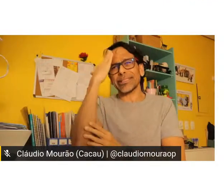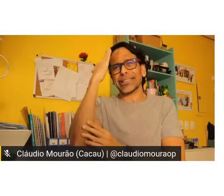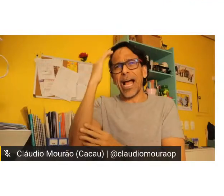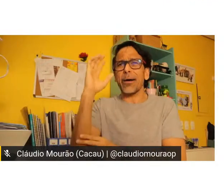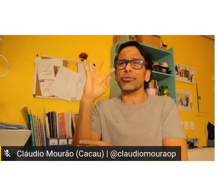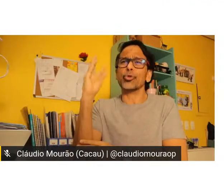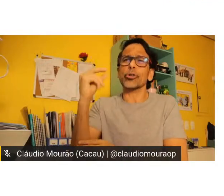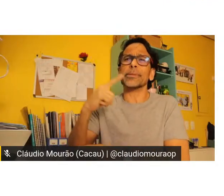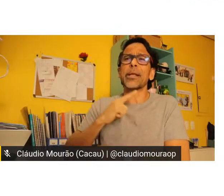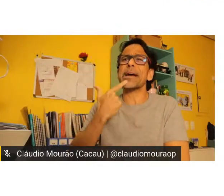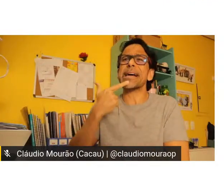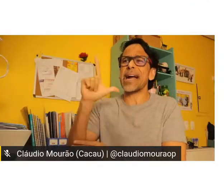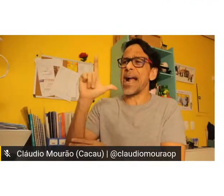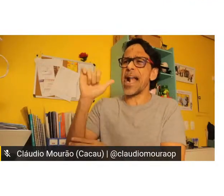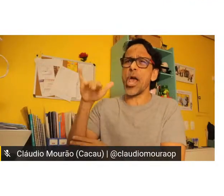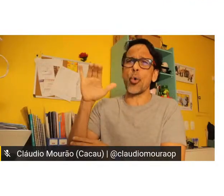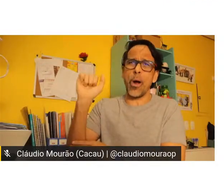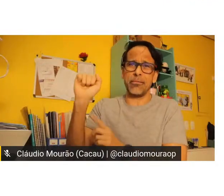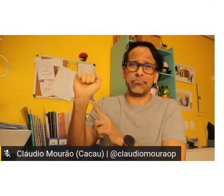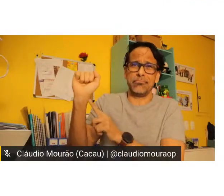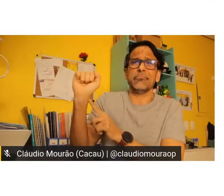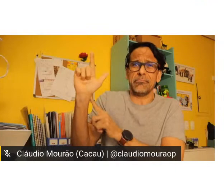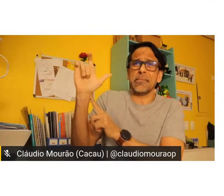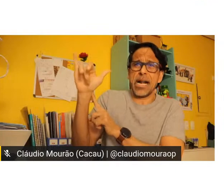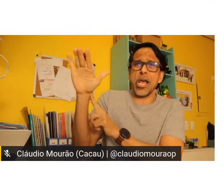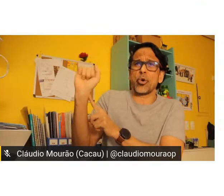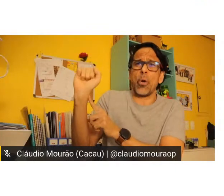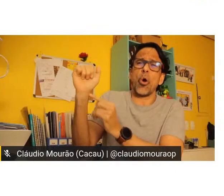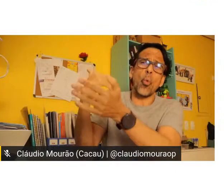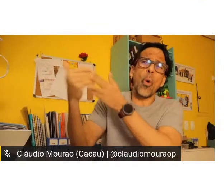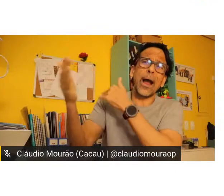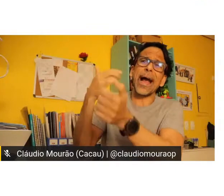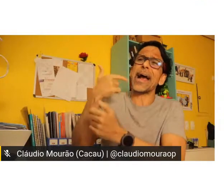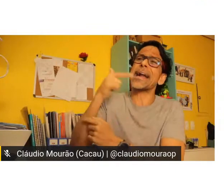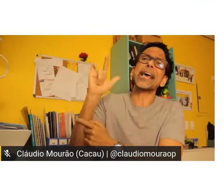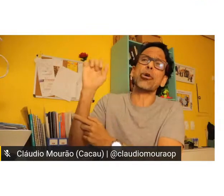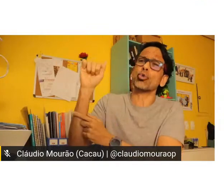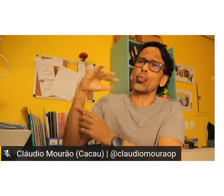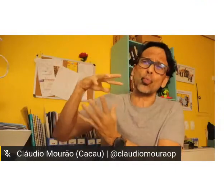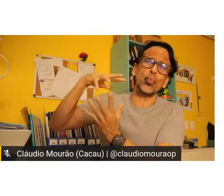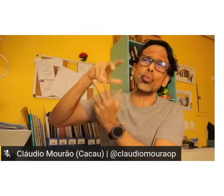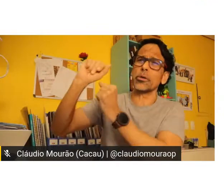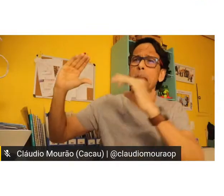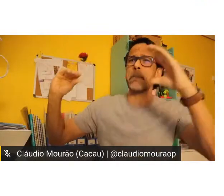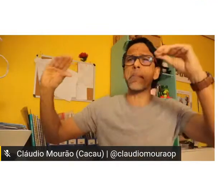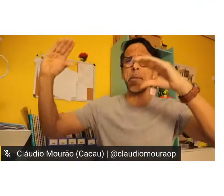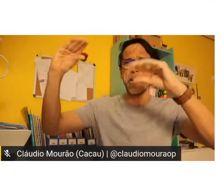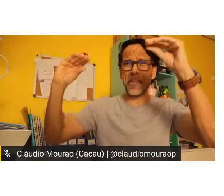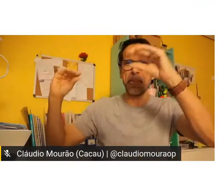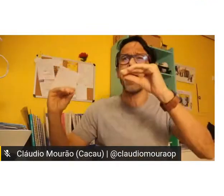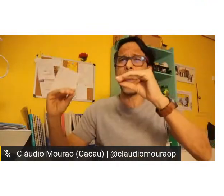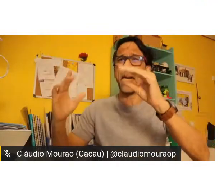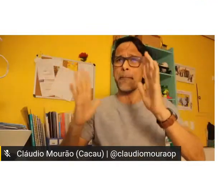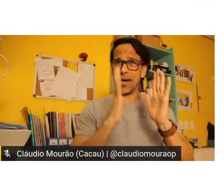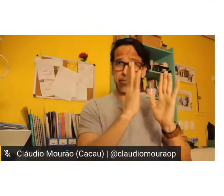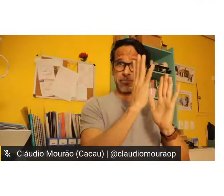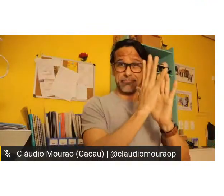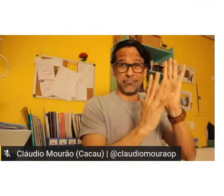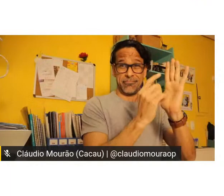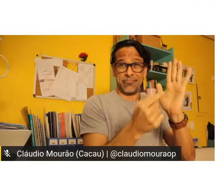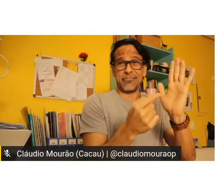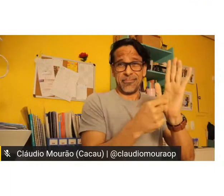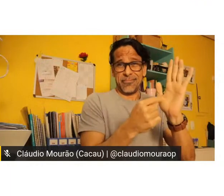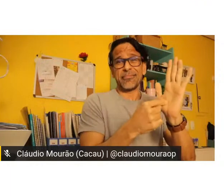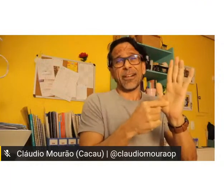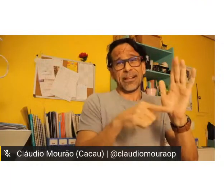Bom primeiramente é Todos nós sabemos que a Libras Ela não é